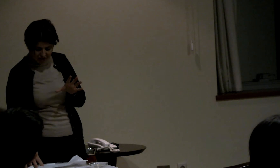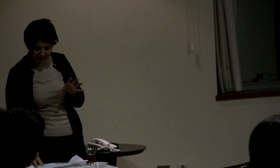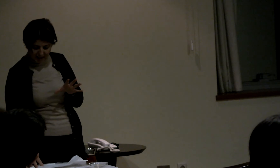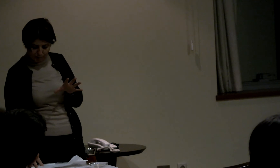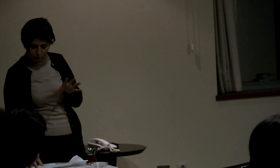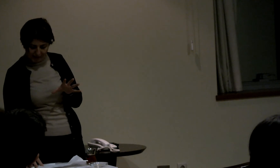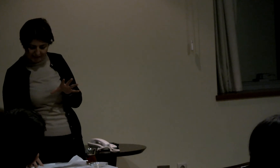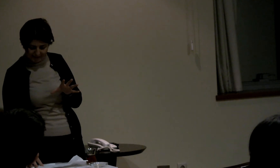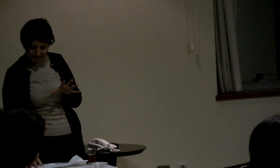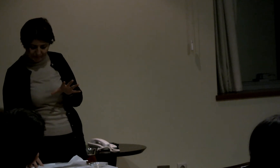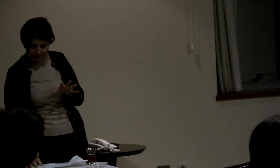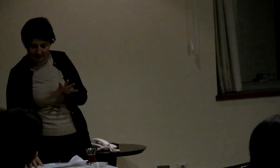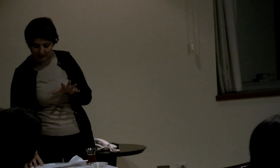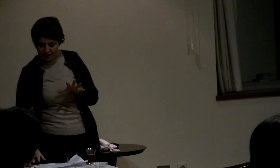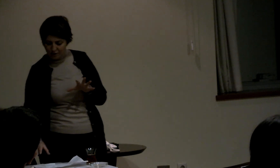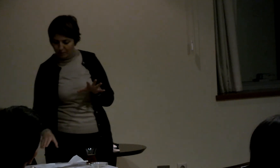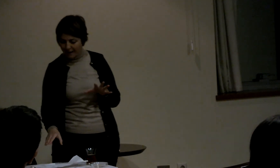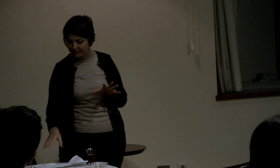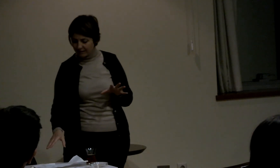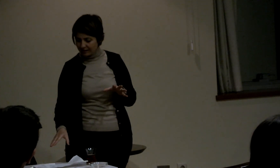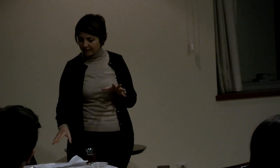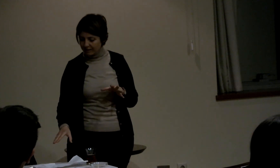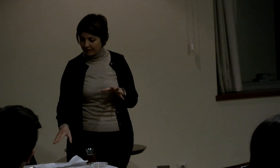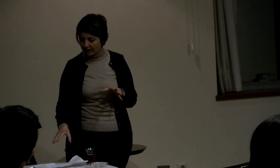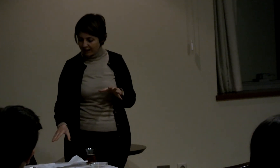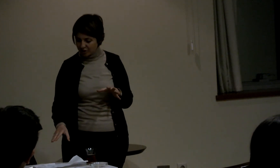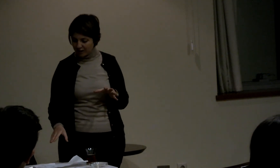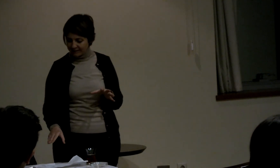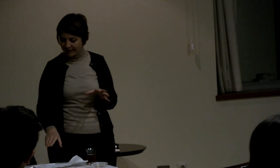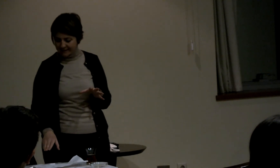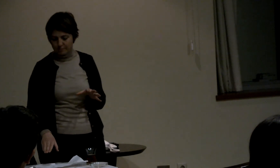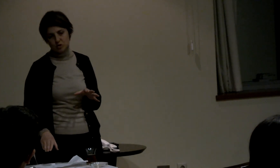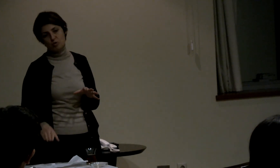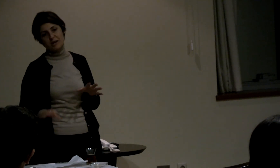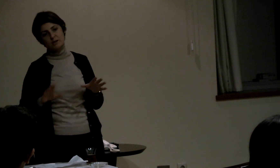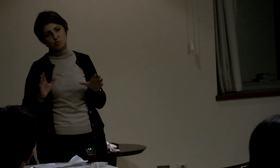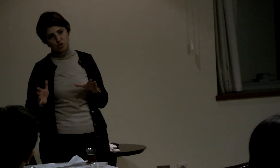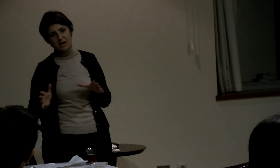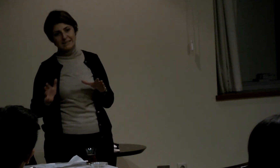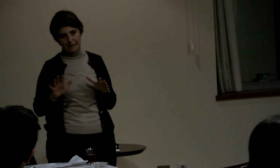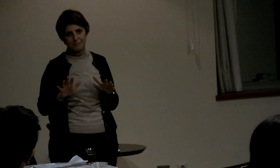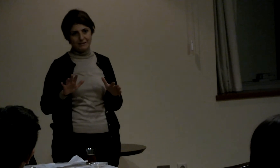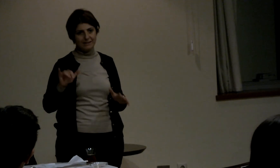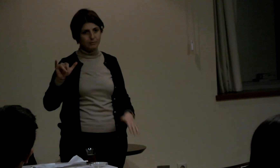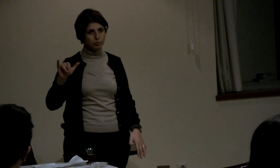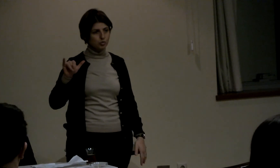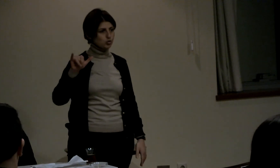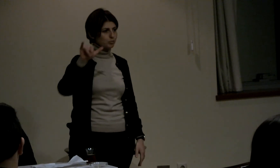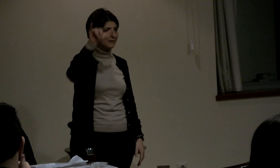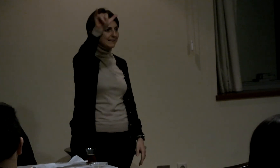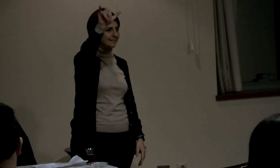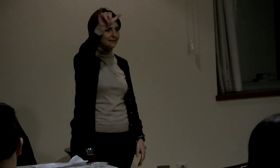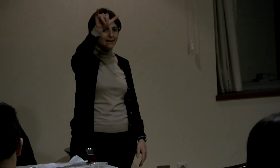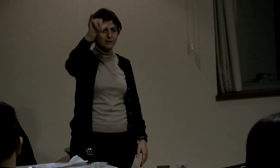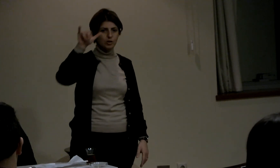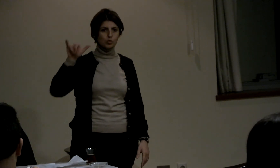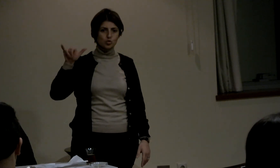İçecekler böyleydi. Şimdi ben ağaçları da yazmışım oraya. Yani uçak yemeği diye, bulsun bilin diye.